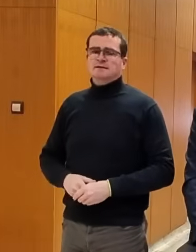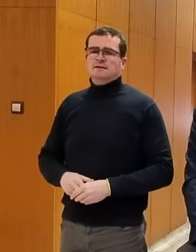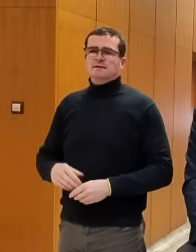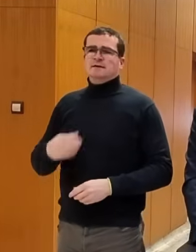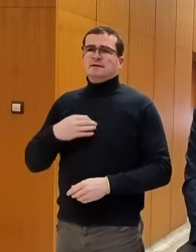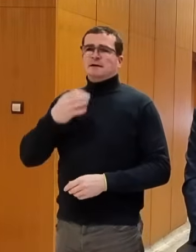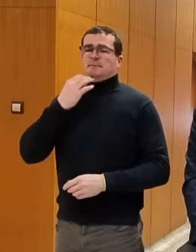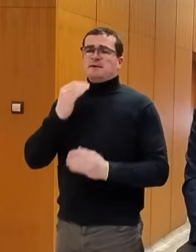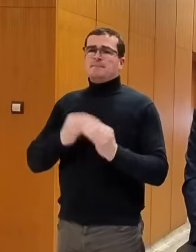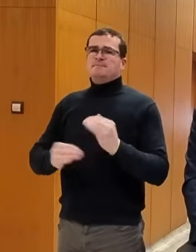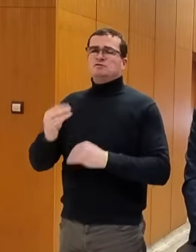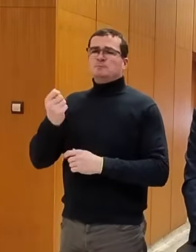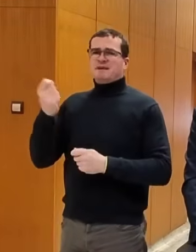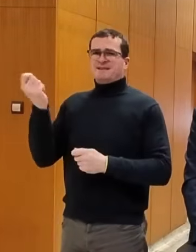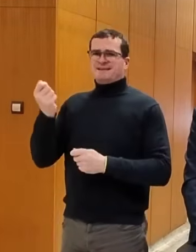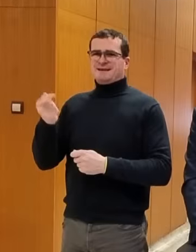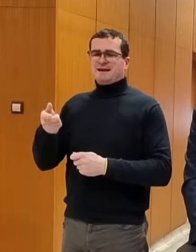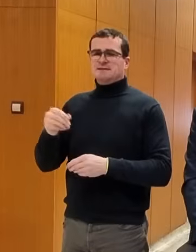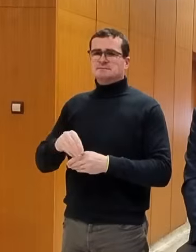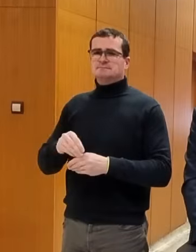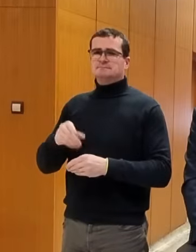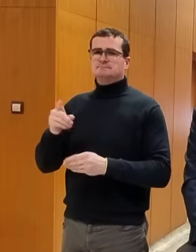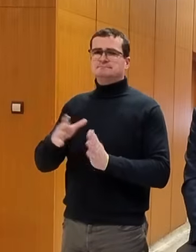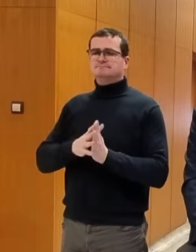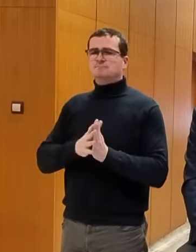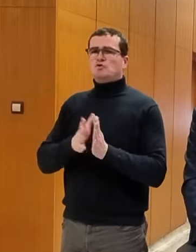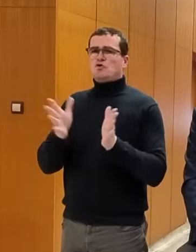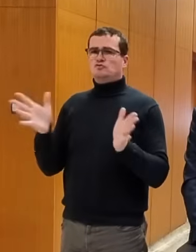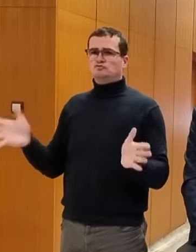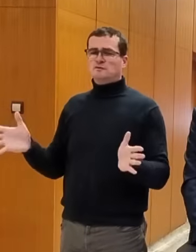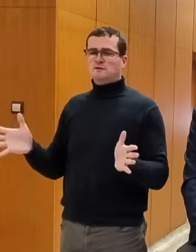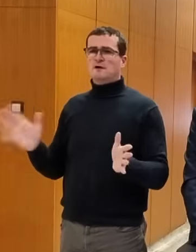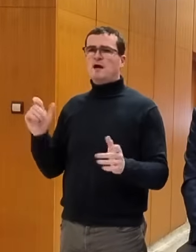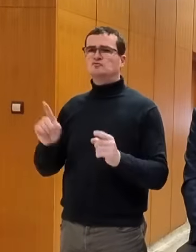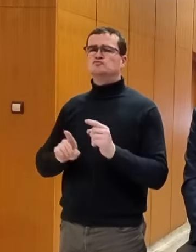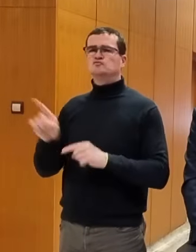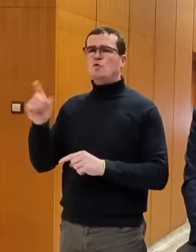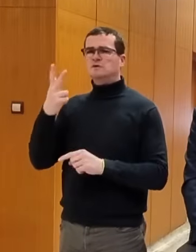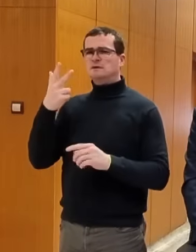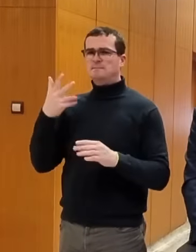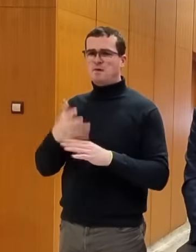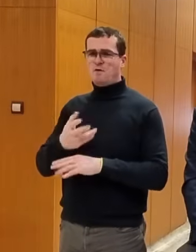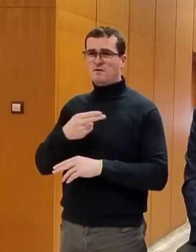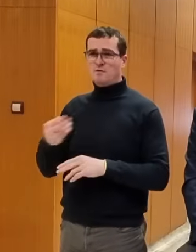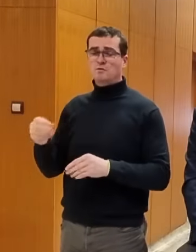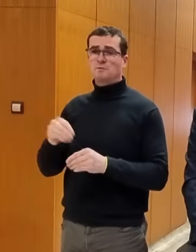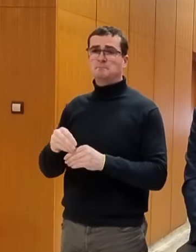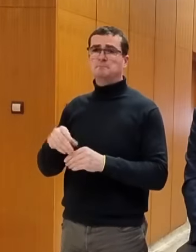Áno. Áno. Áno, až do 3 miliónov eur.